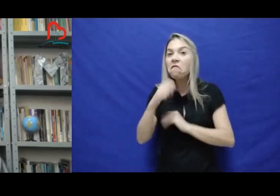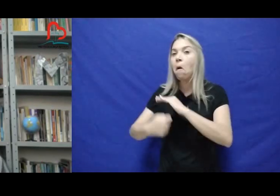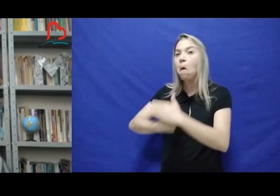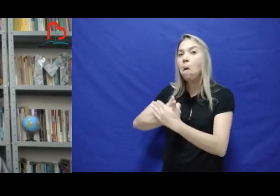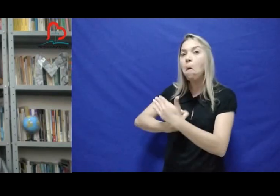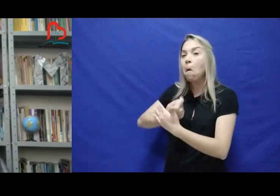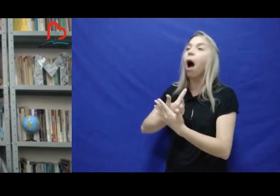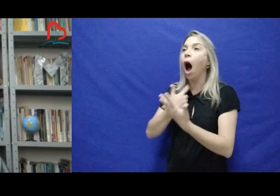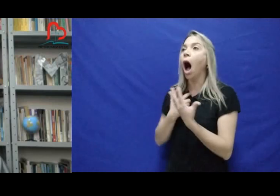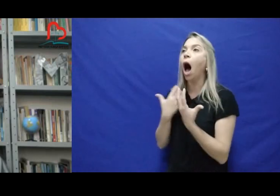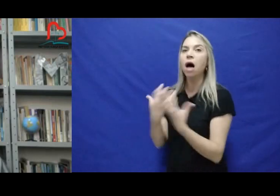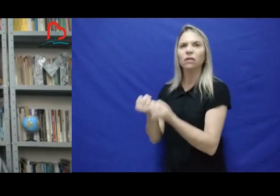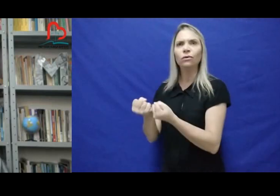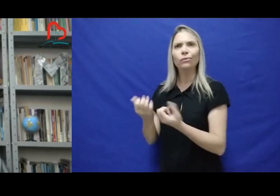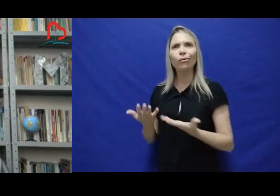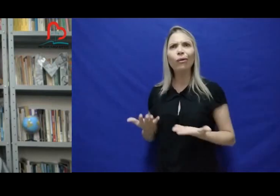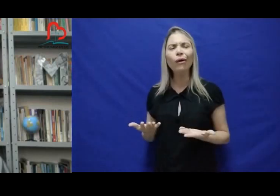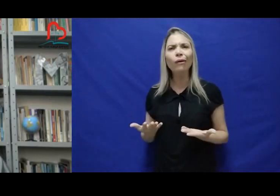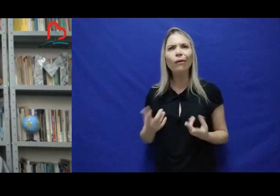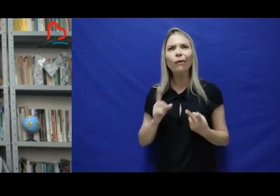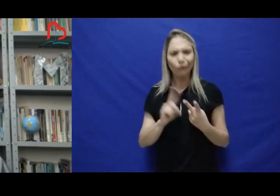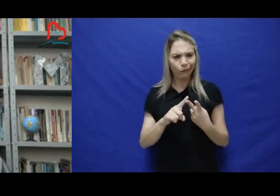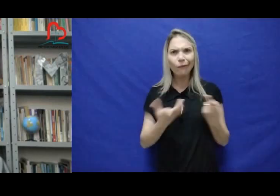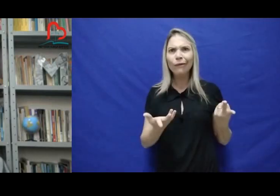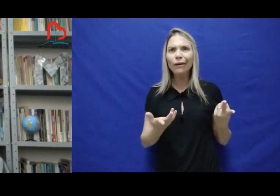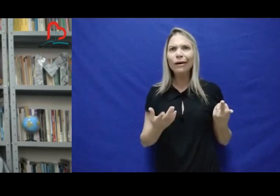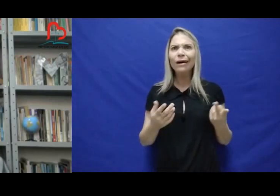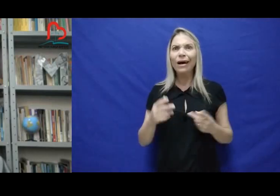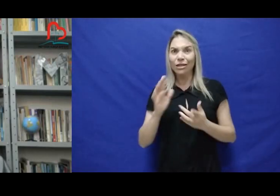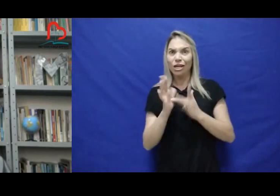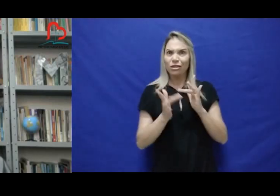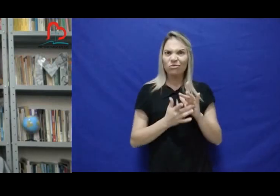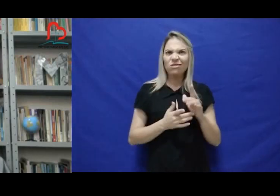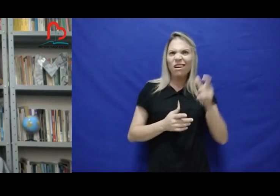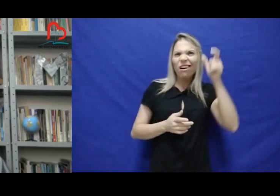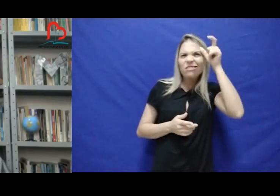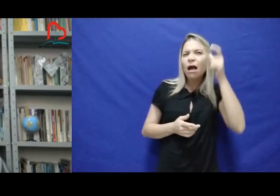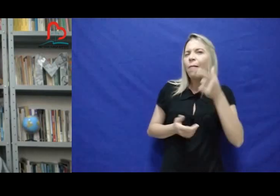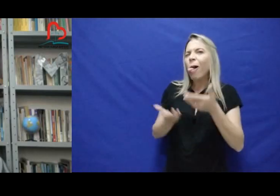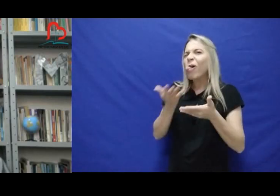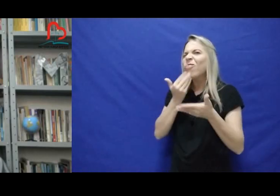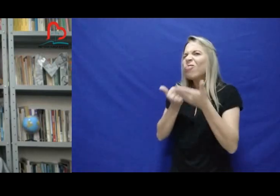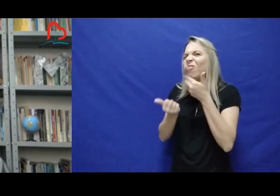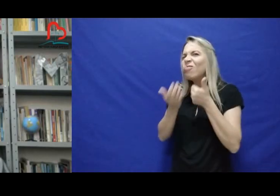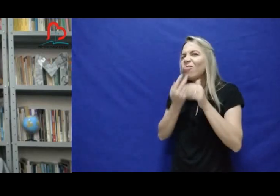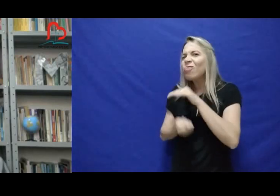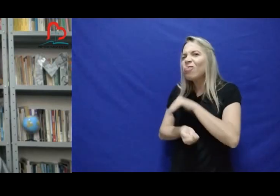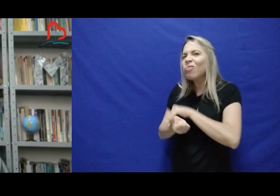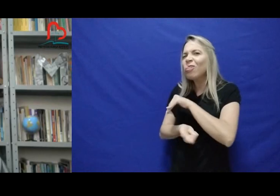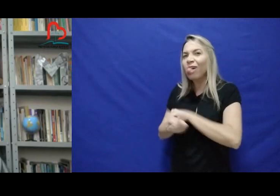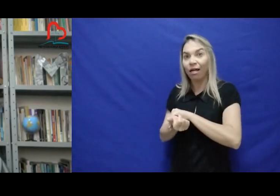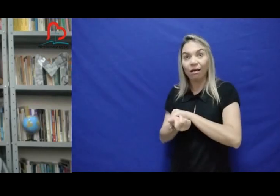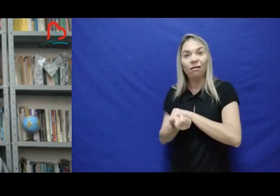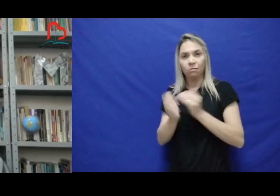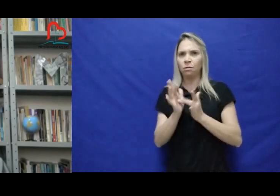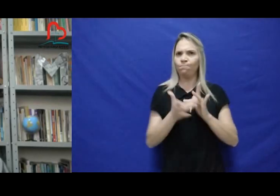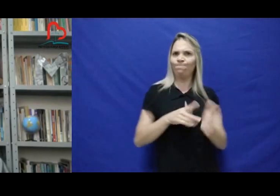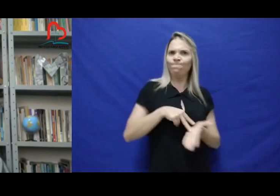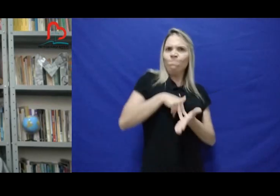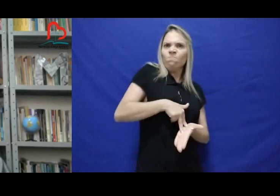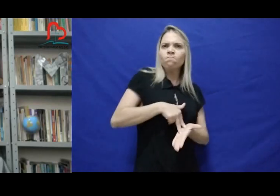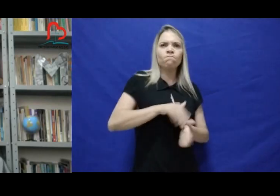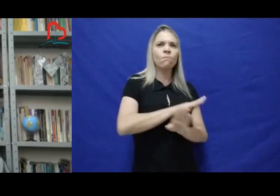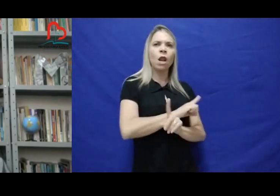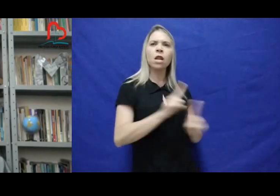ele continua fazendo o mesmo. Ele continua chamando os homens e as mulheres, inclusive